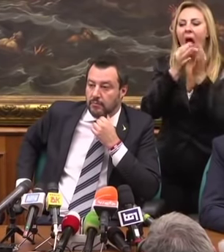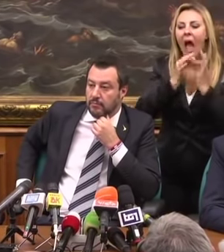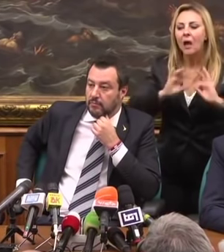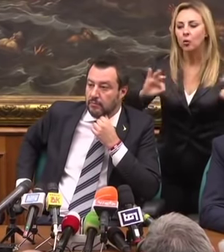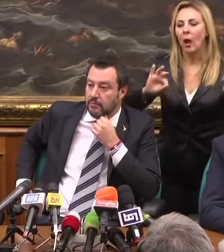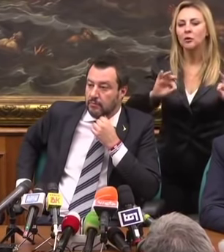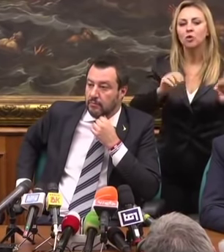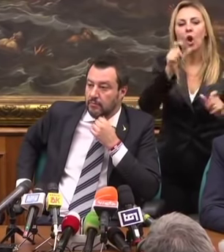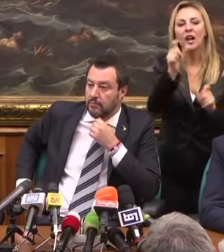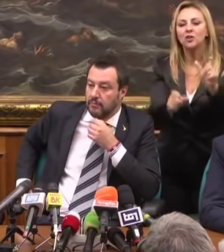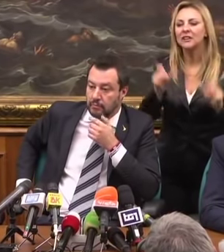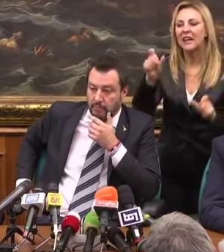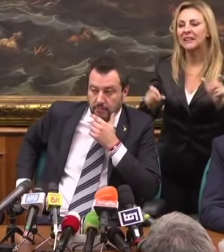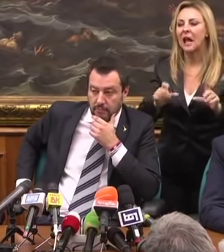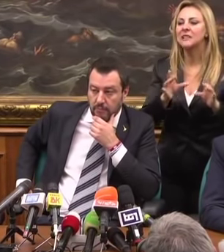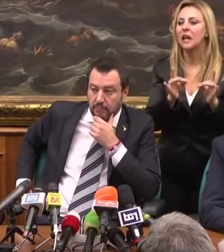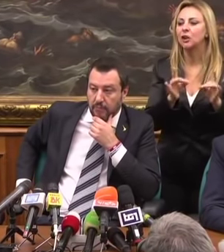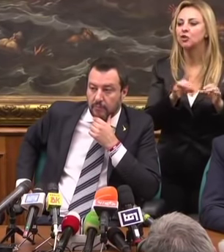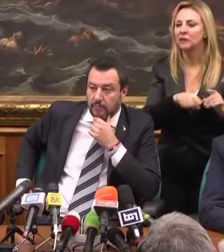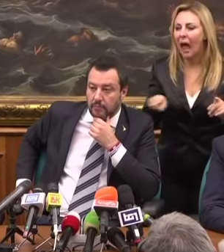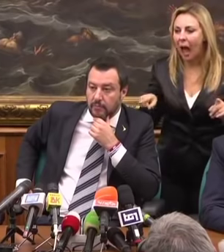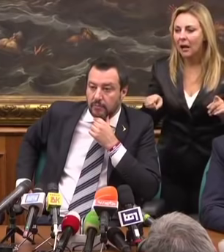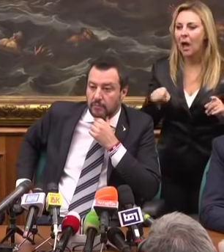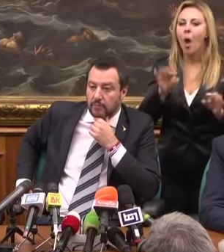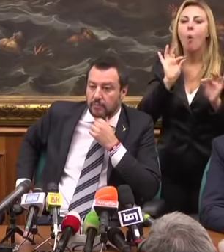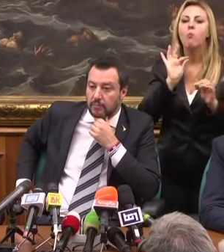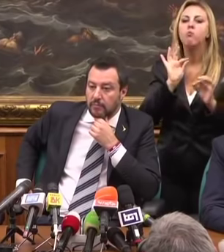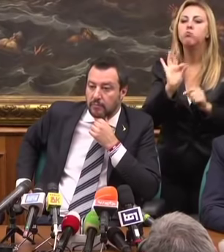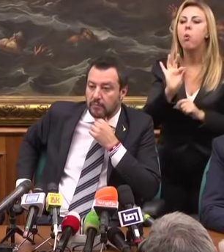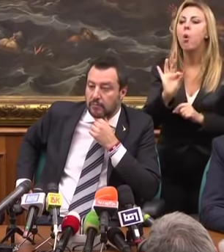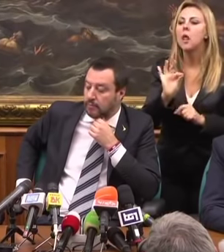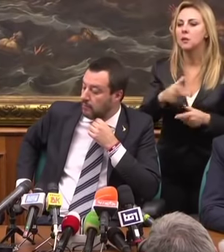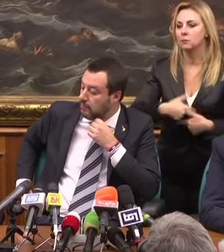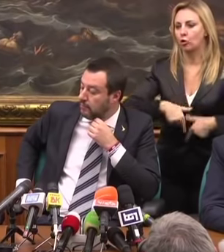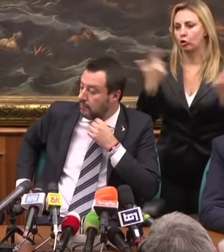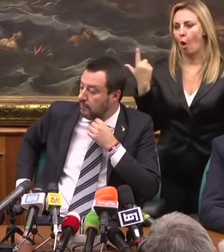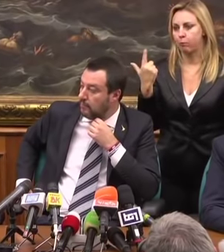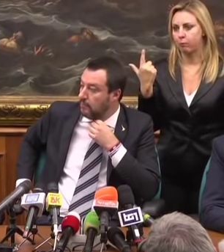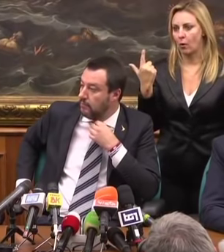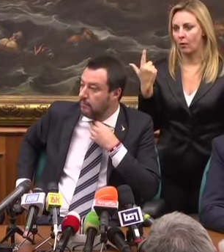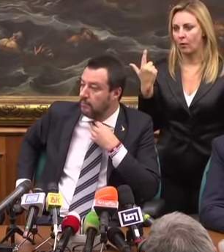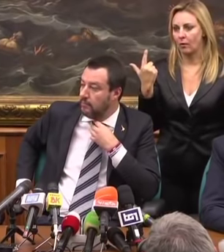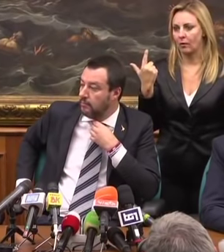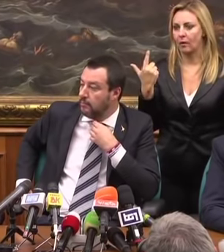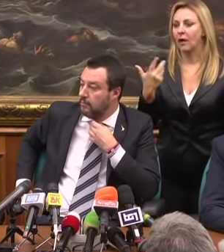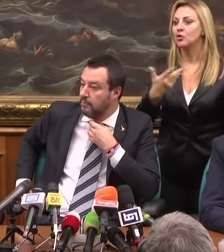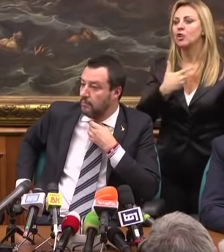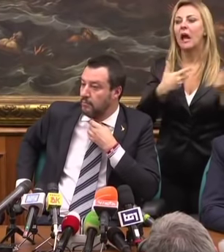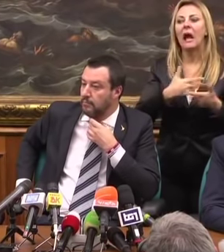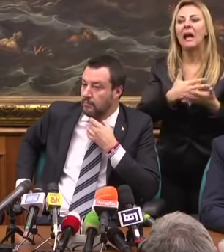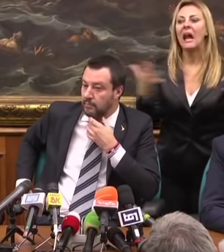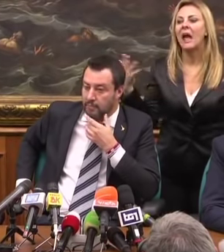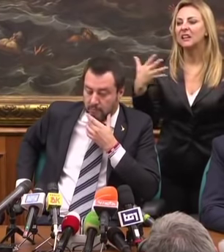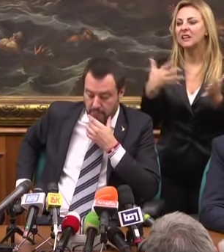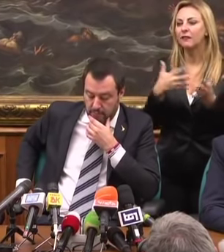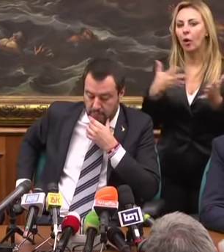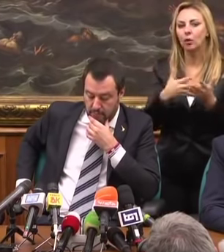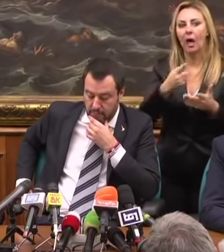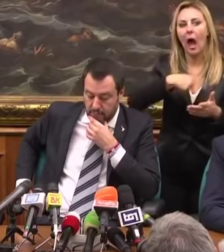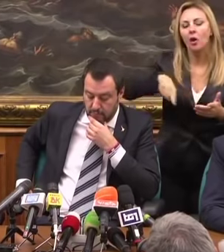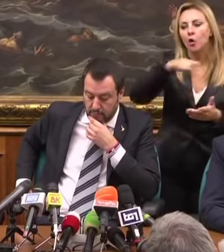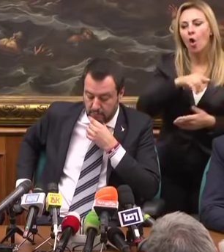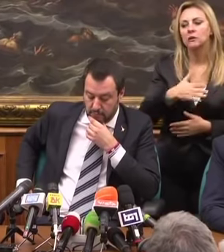sull'educazione alla cittadinanza digitale, troppi casi di bullismo, cyberbullismo, stanno mettendo in grande difficoltà i nostri ragazzi, i